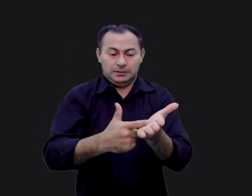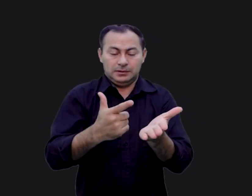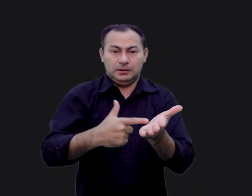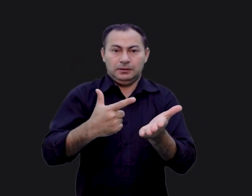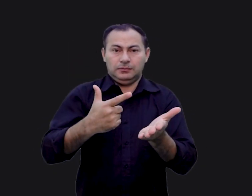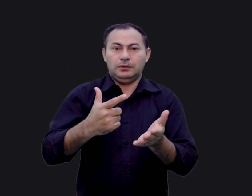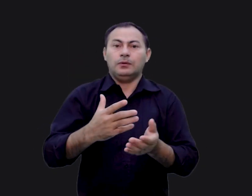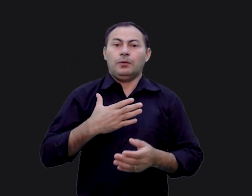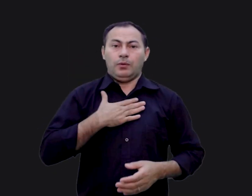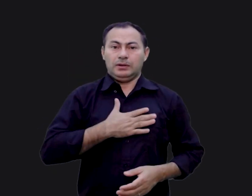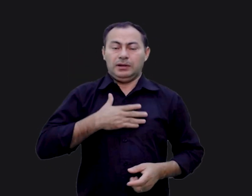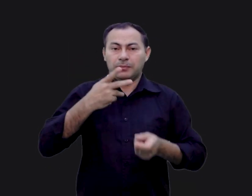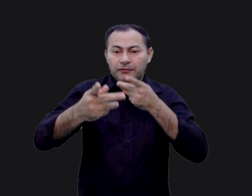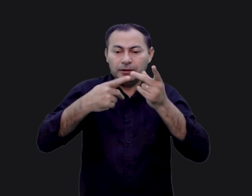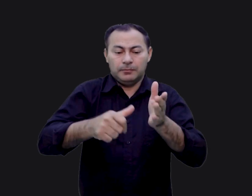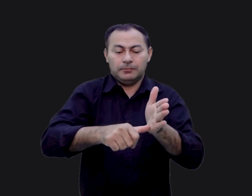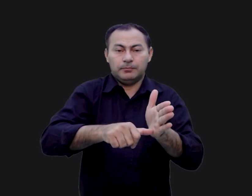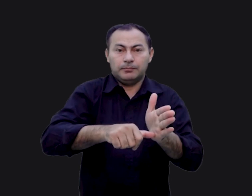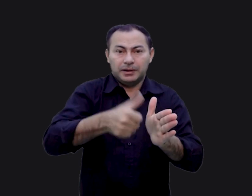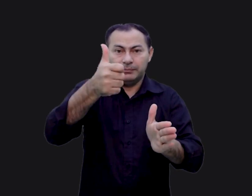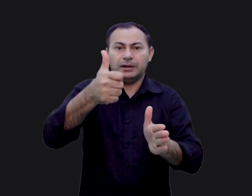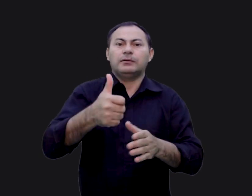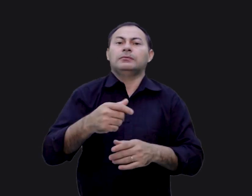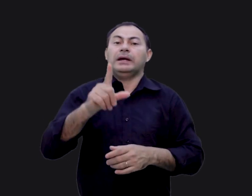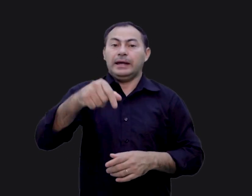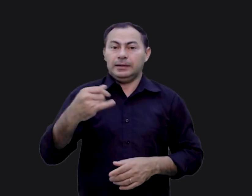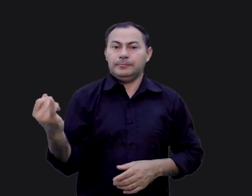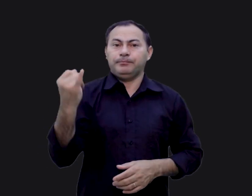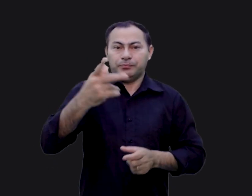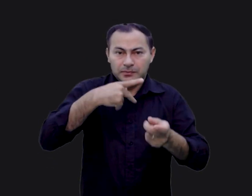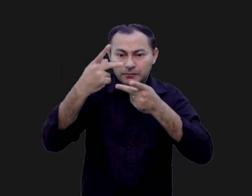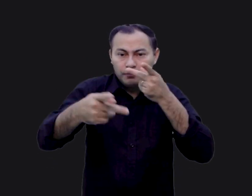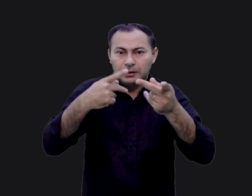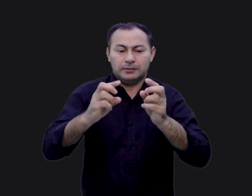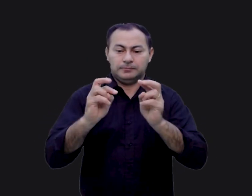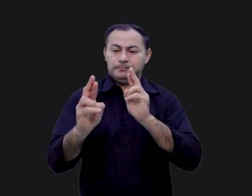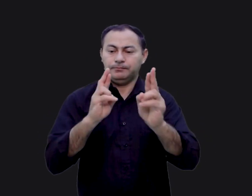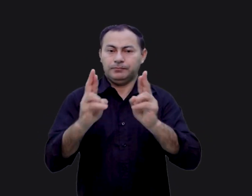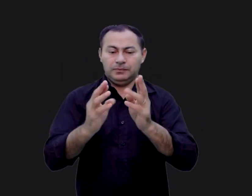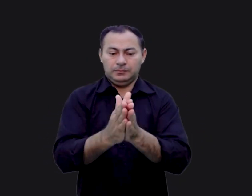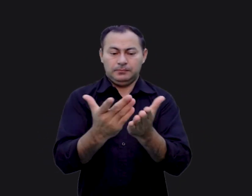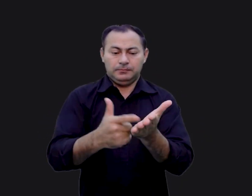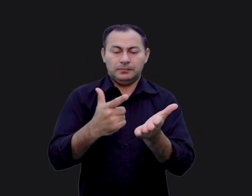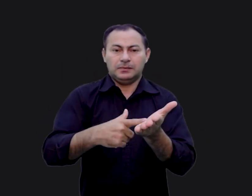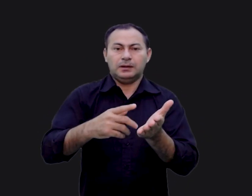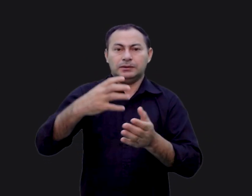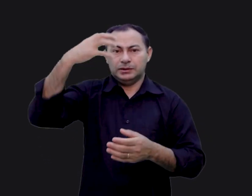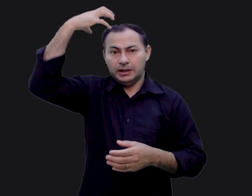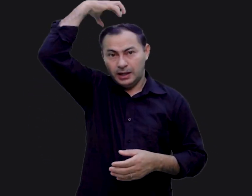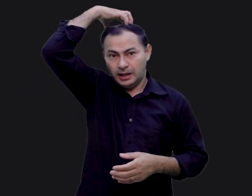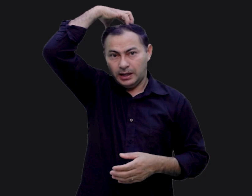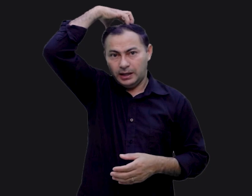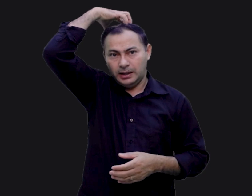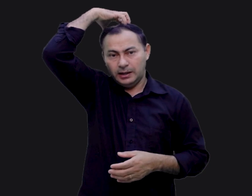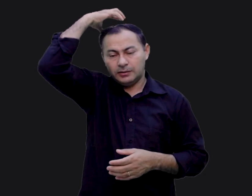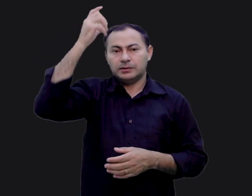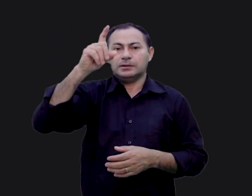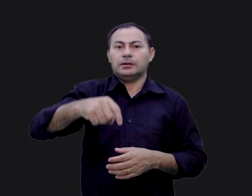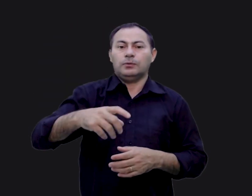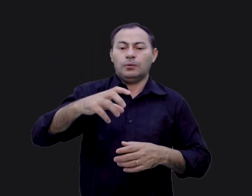nesses livros que eu gostaria de destacar. Primeiro, é importante falar da relação dos livros de Reis como o